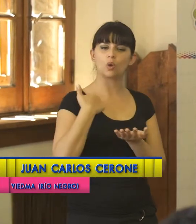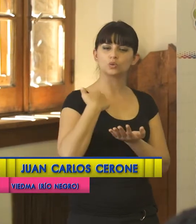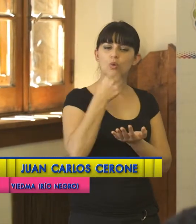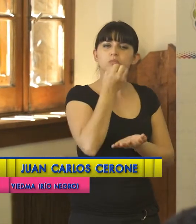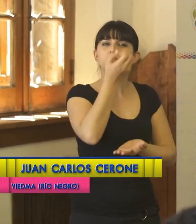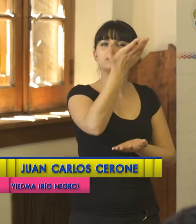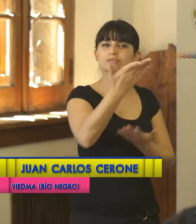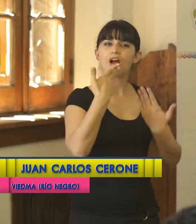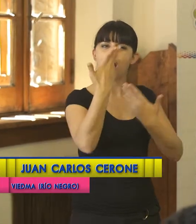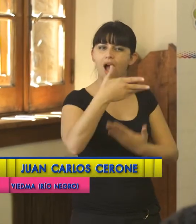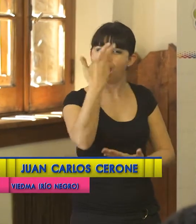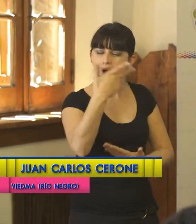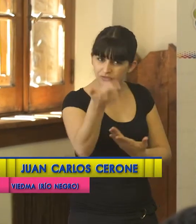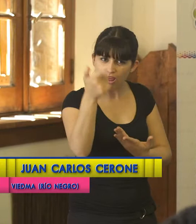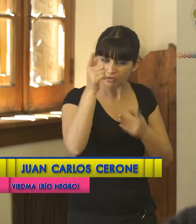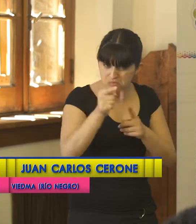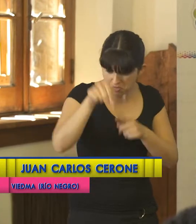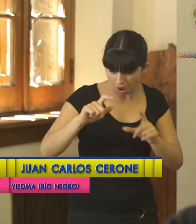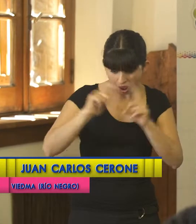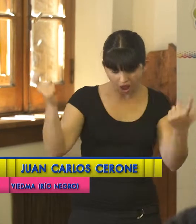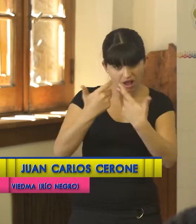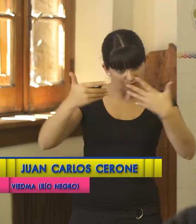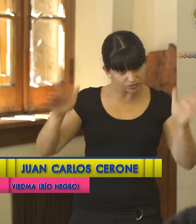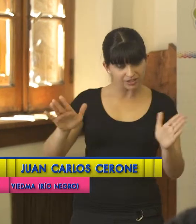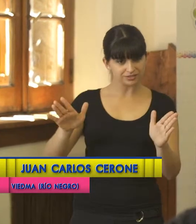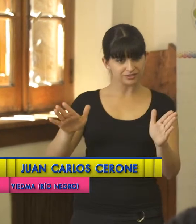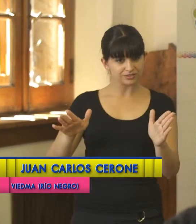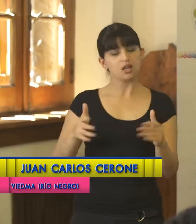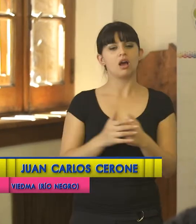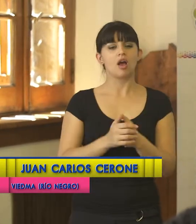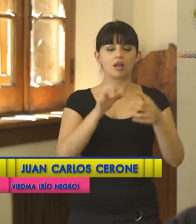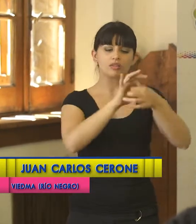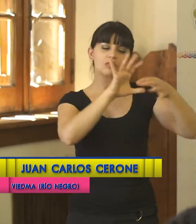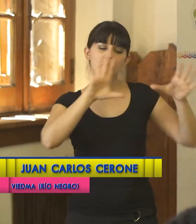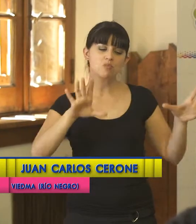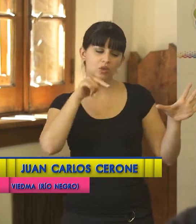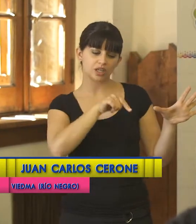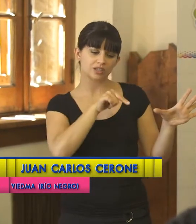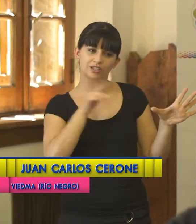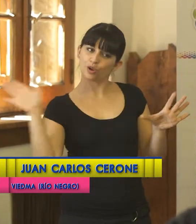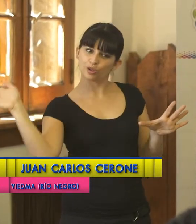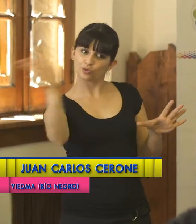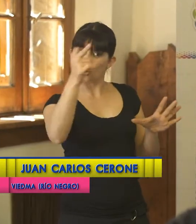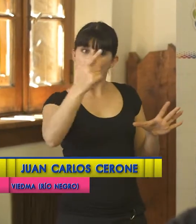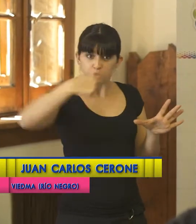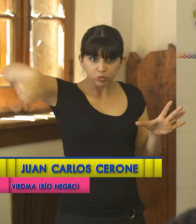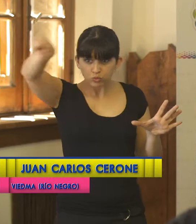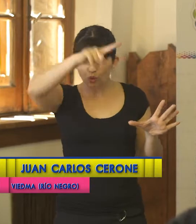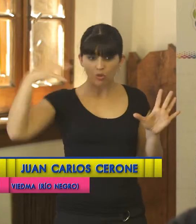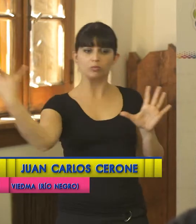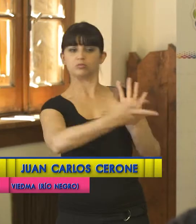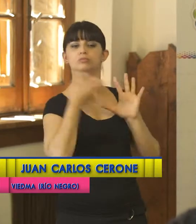como en esta audiencia las cosas democracia que entre todos supimos conseguir